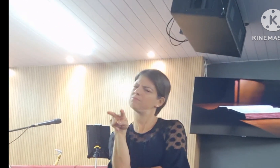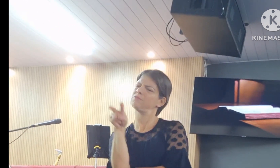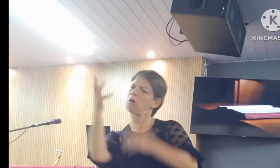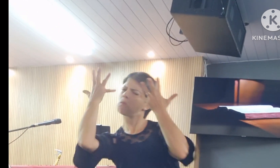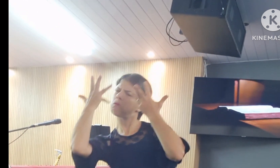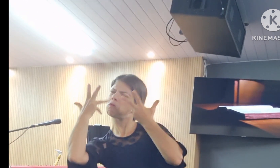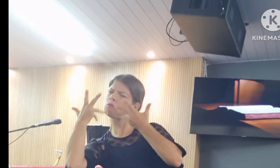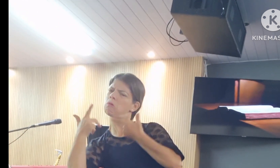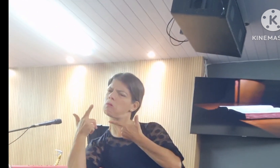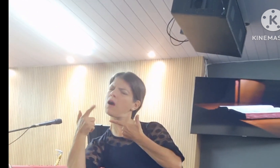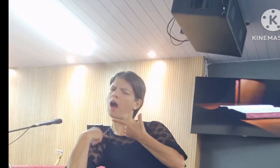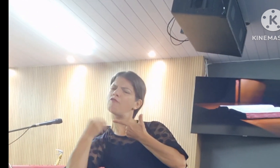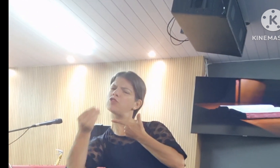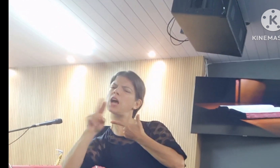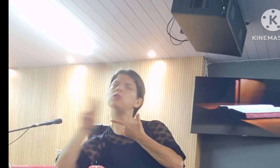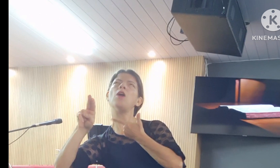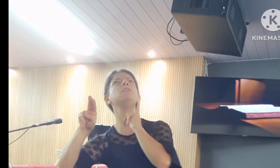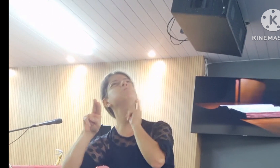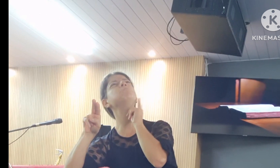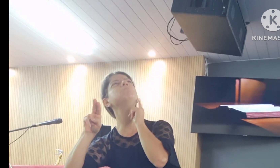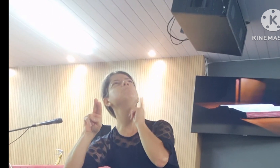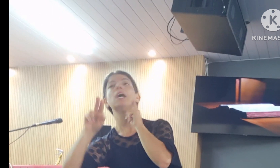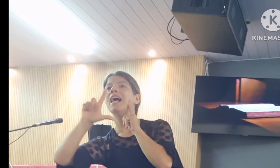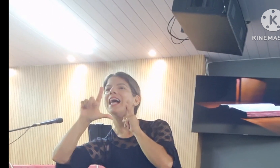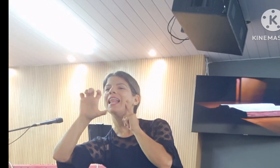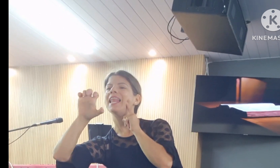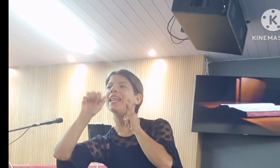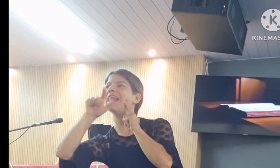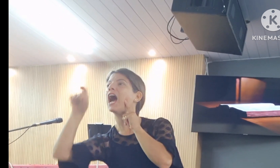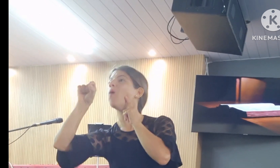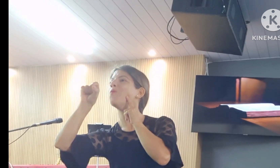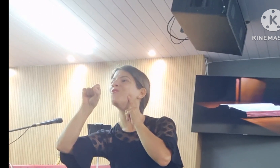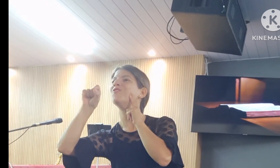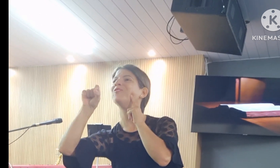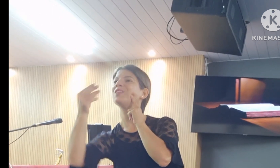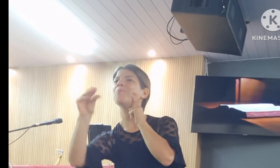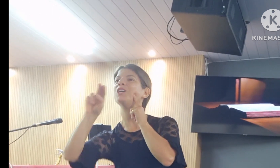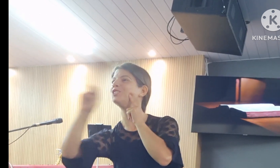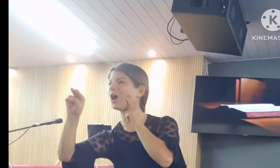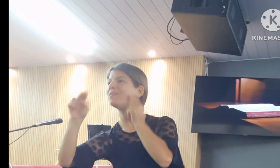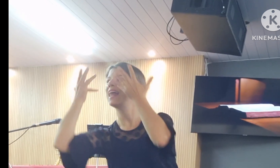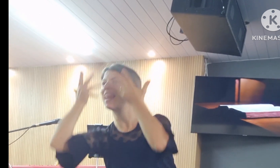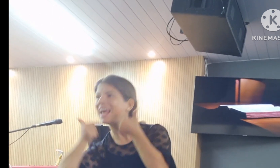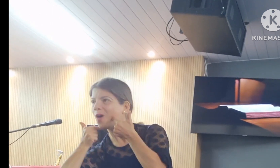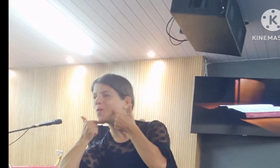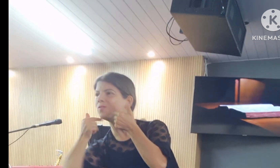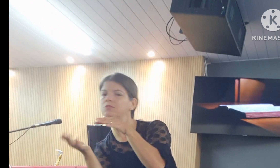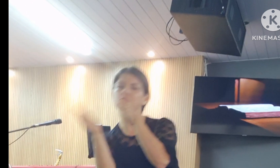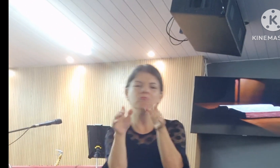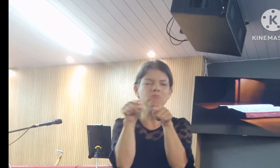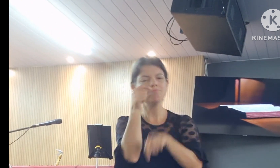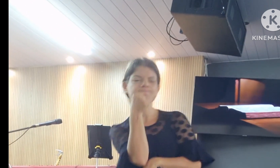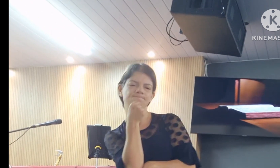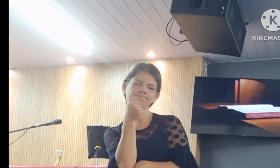você tem cara de leão. Eu vou dar o nome de leão. Então Adão precisava ver os animais. E ele andava, a